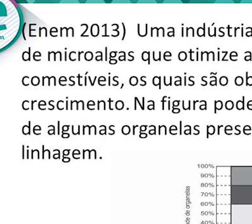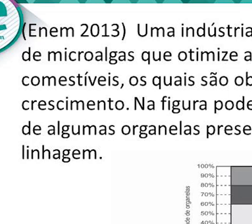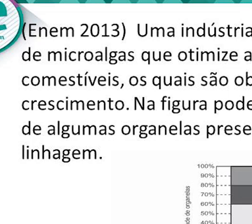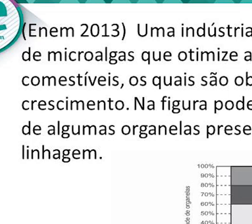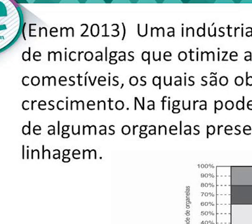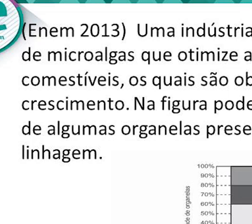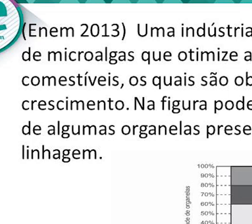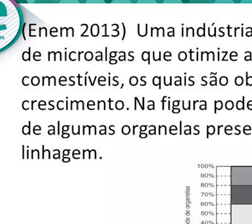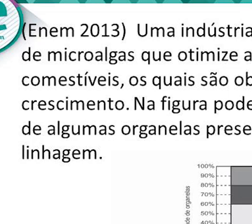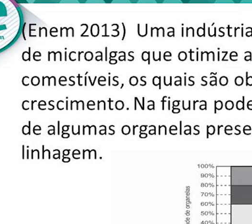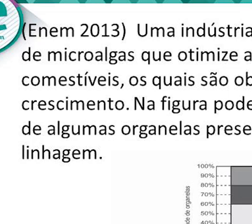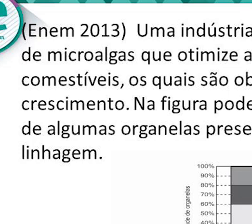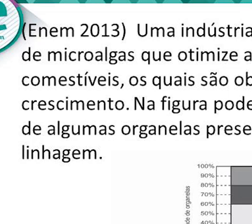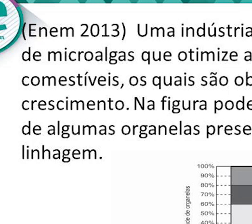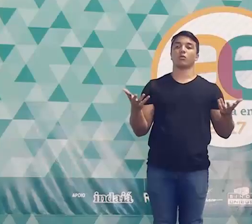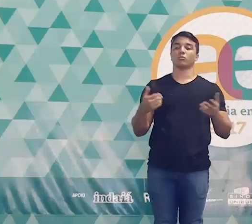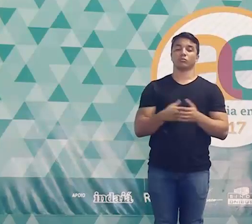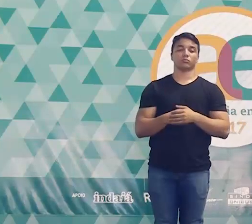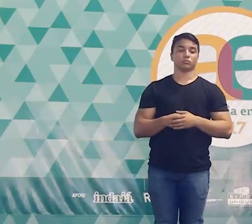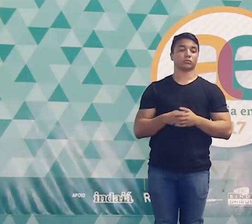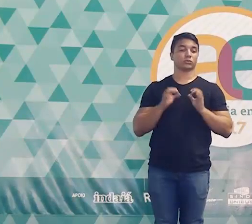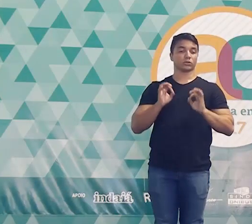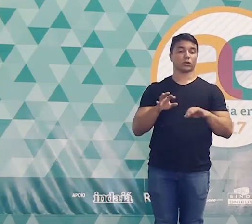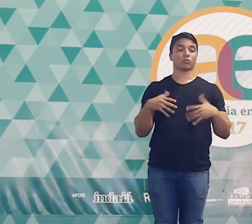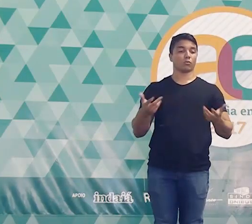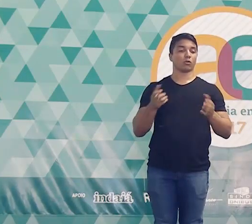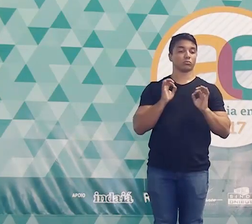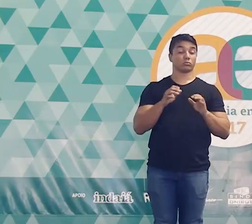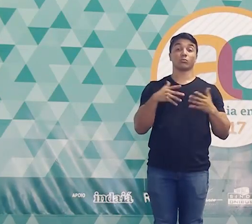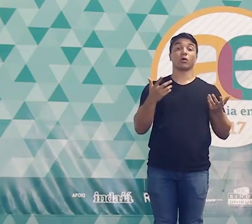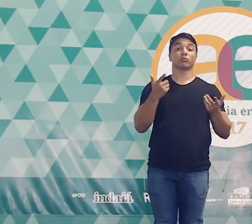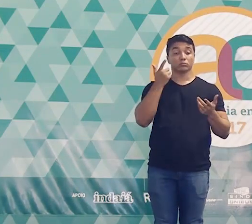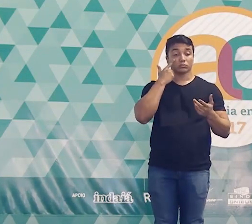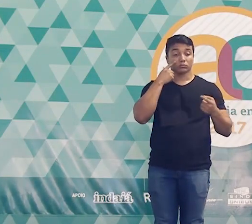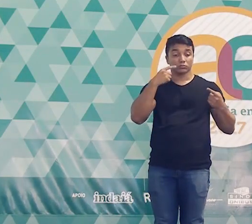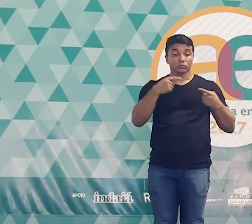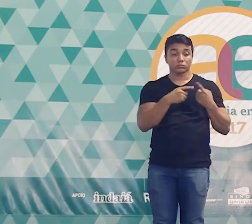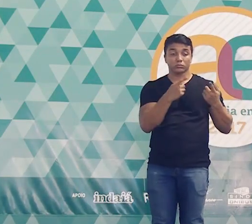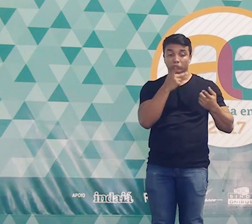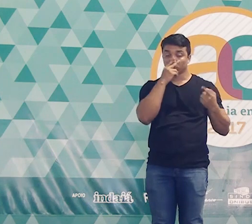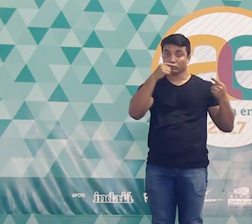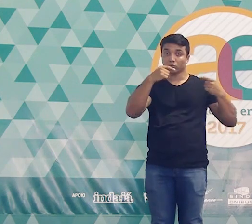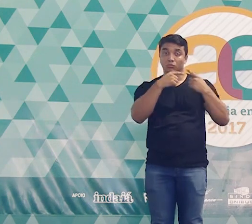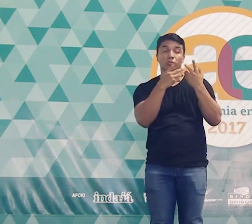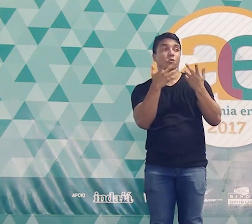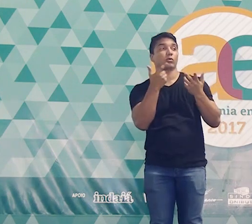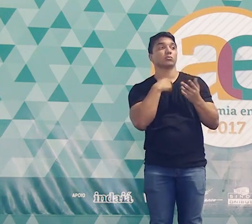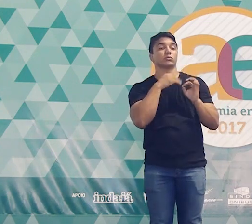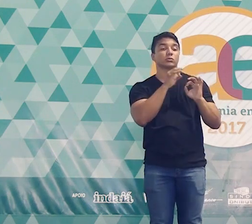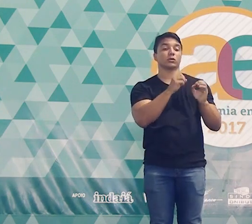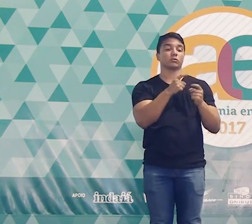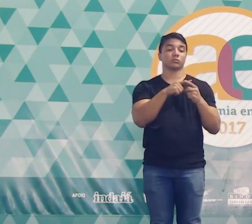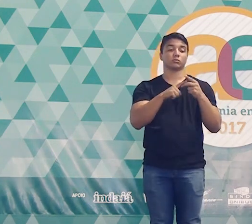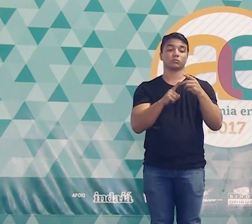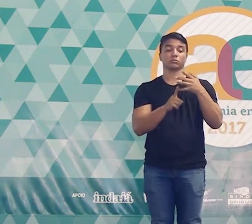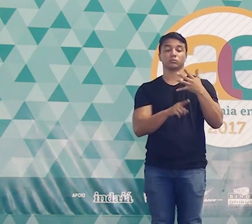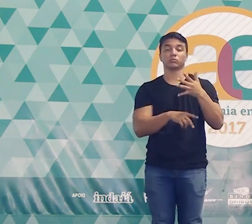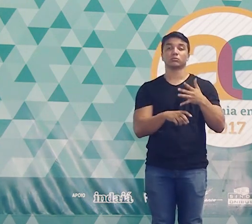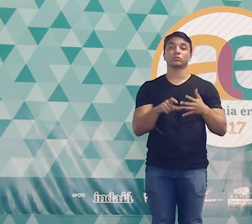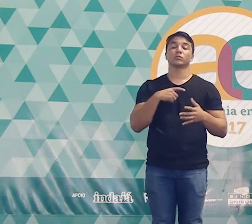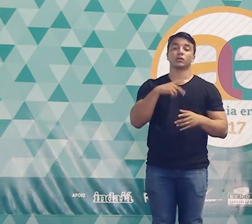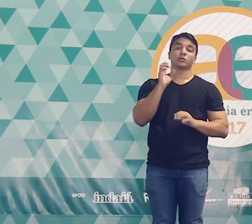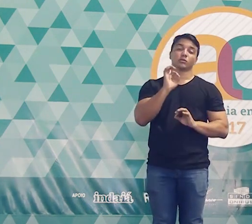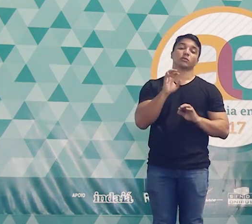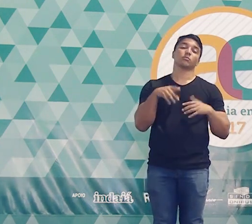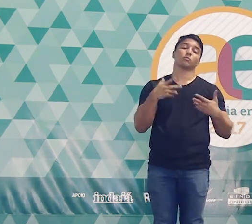complexo golgiense? Então, essa vai ser a resposta. Ó. Qual a linhagem que para consumir maior rendimento do polímero secretado? É secretado?